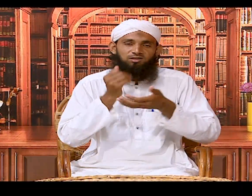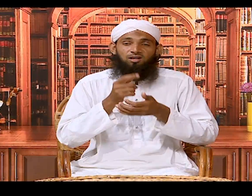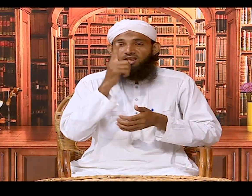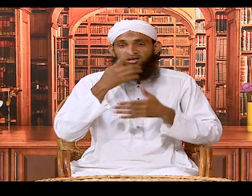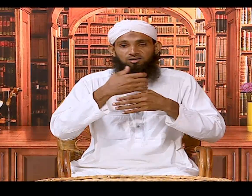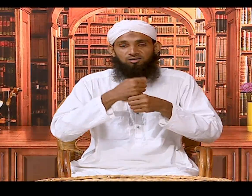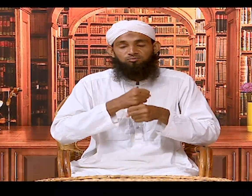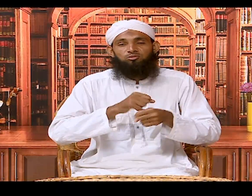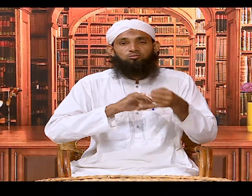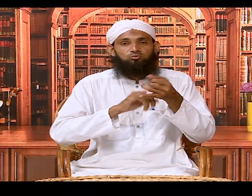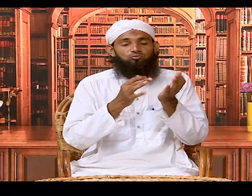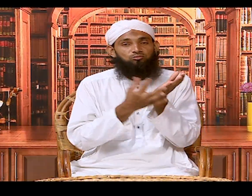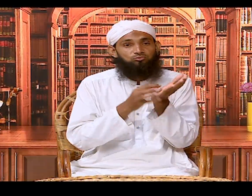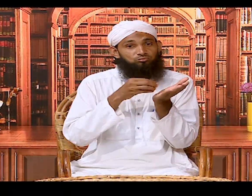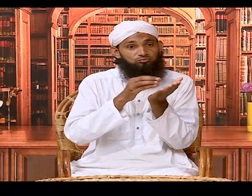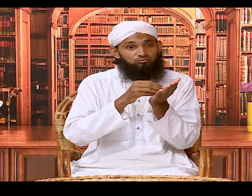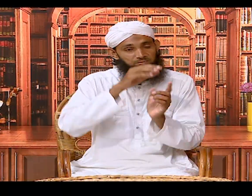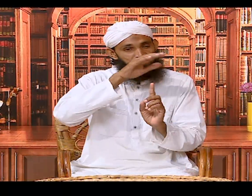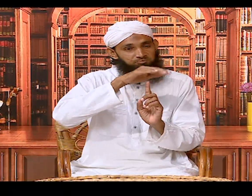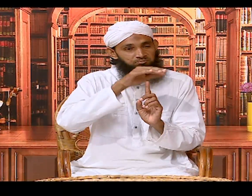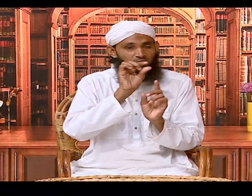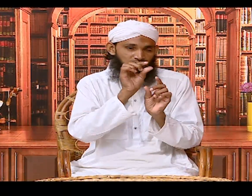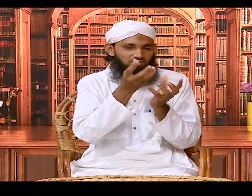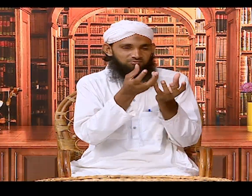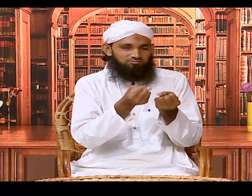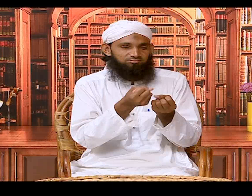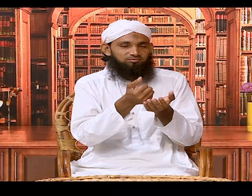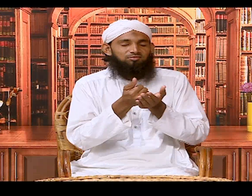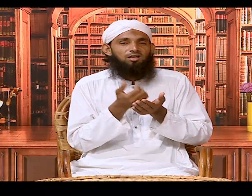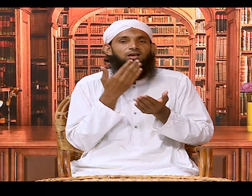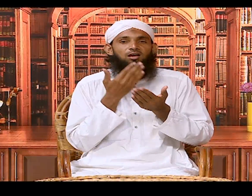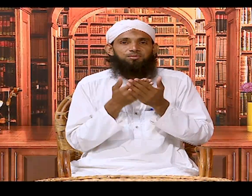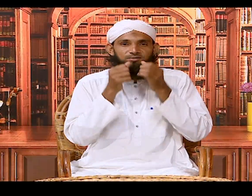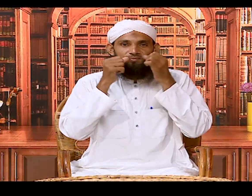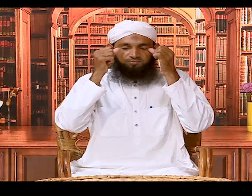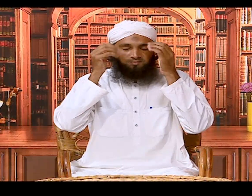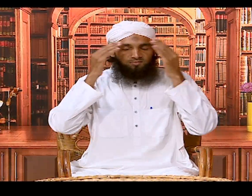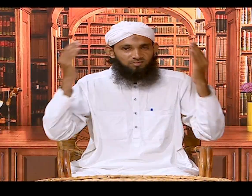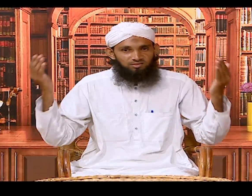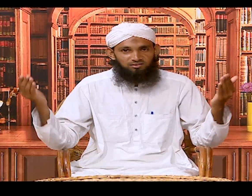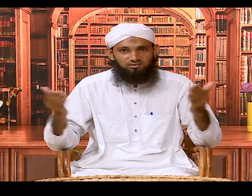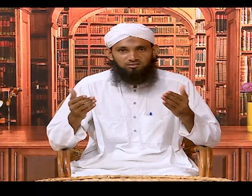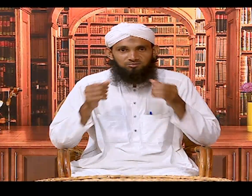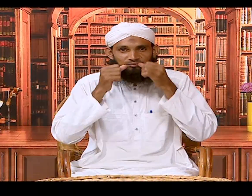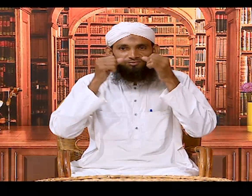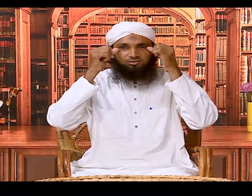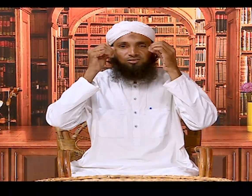ہمیں حضرت سیدنا عثمان غنی رضی اللہ عنہ کے فیضان میں سے حصہ عطا فرمائے۔ صلو علی الحبیب صلی اللہ